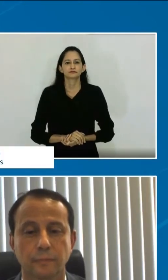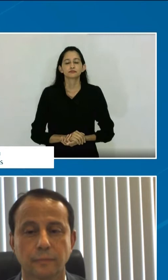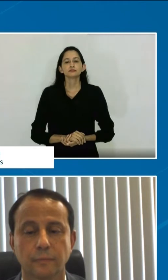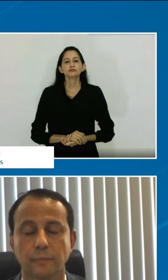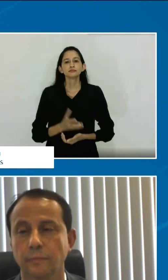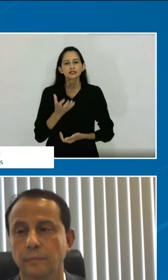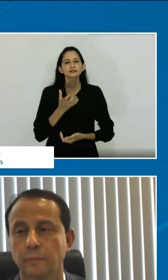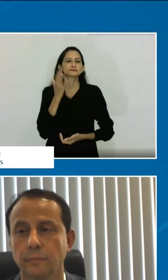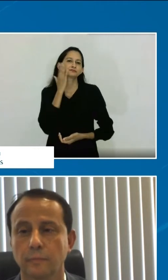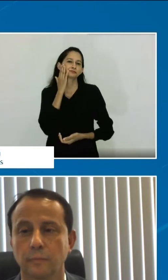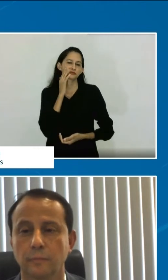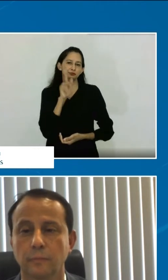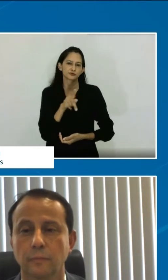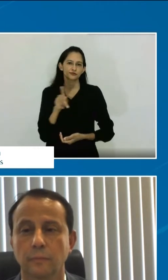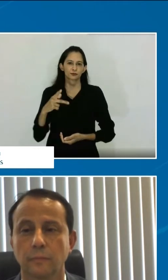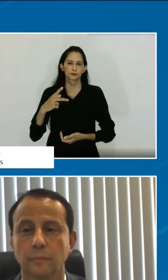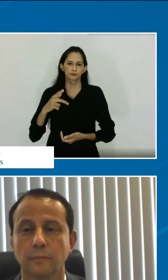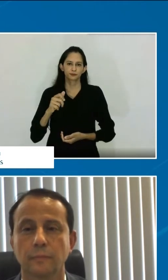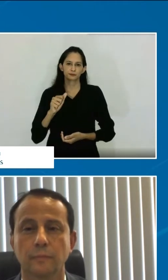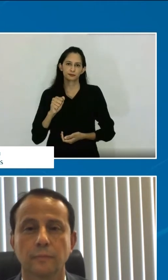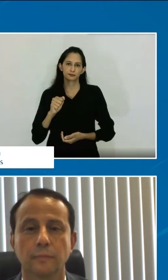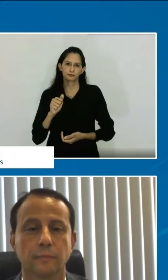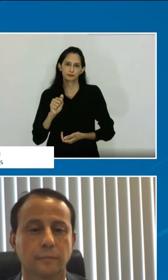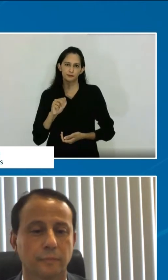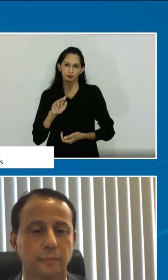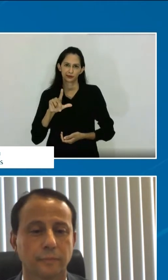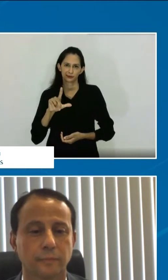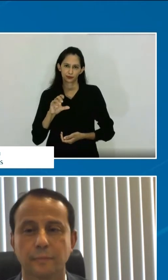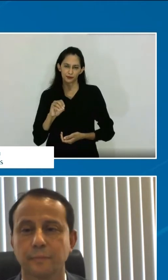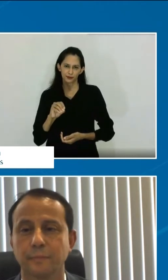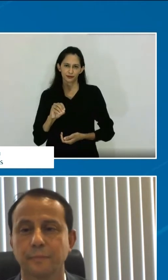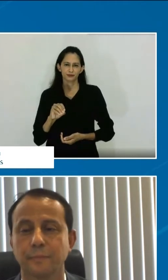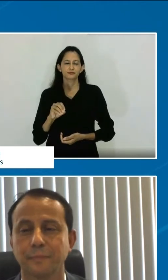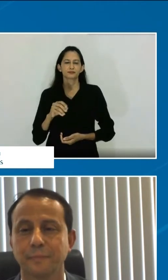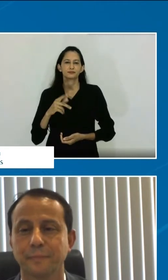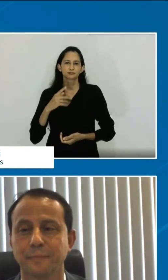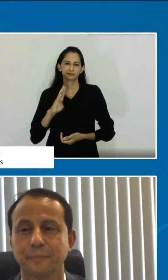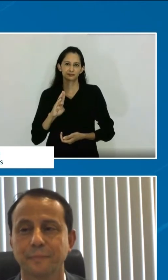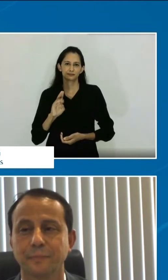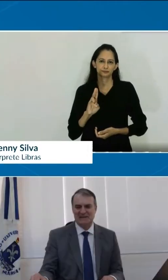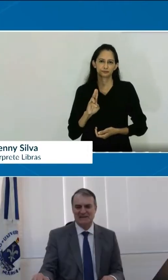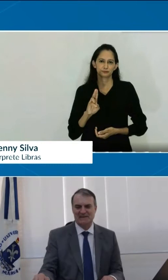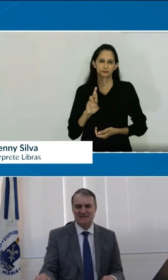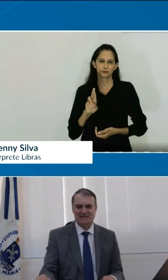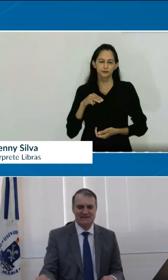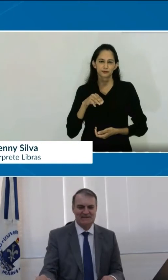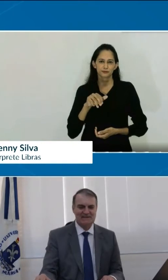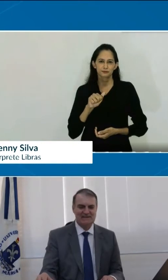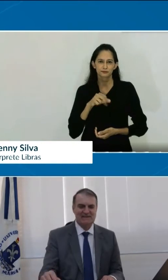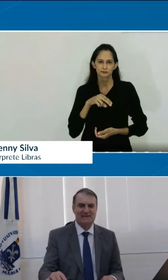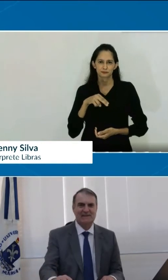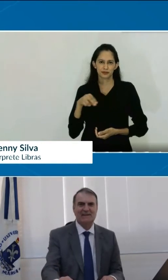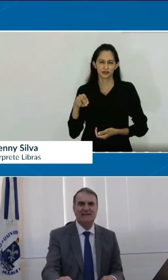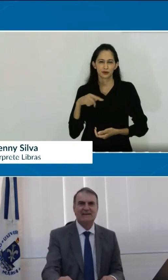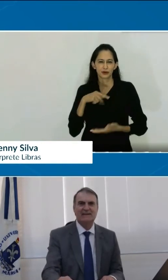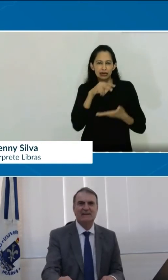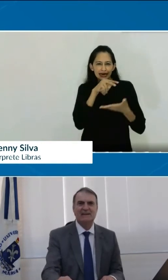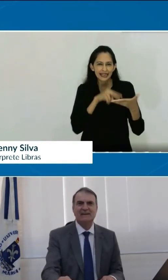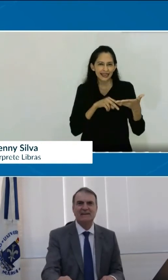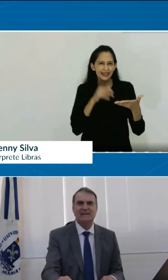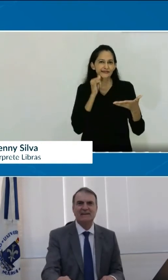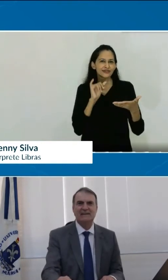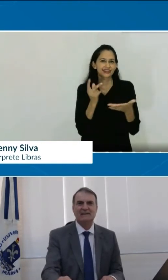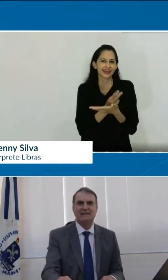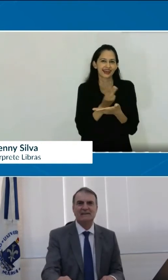Paulo Burman, para eu não errar a pronúncia, professor, do sobrenome, sobre as ações aí de enfrentamento à pandemia